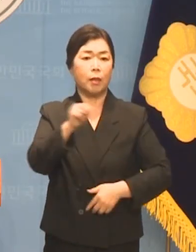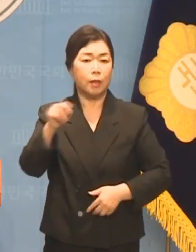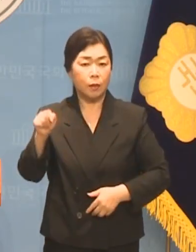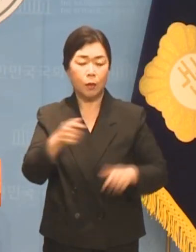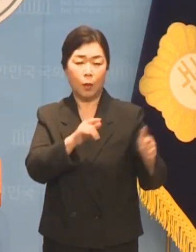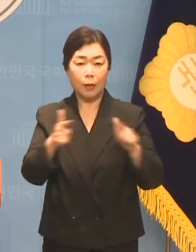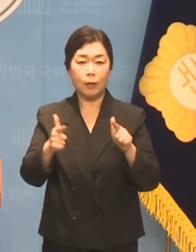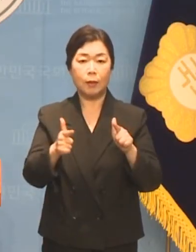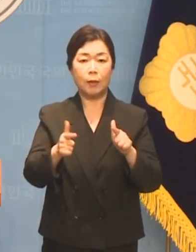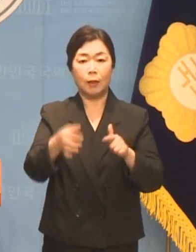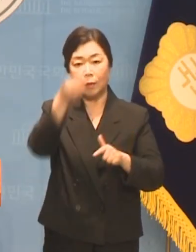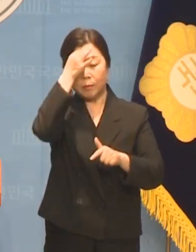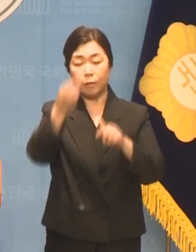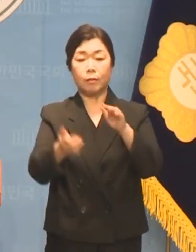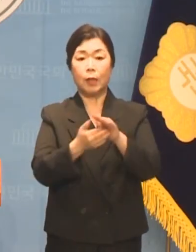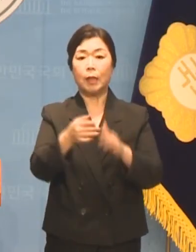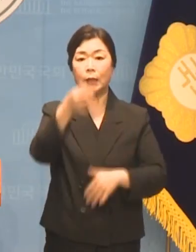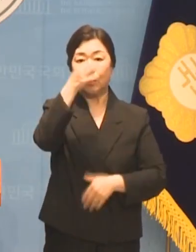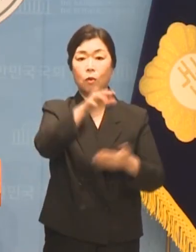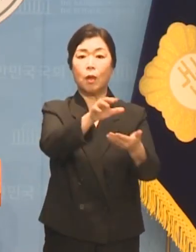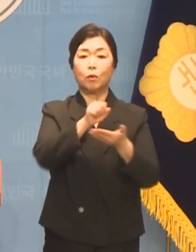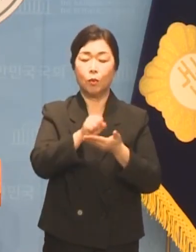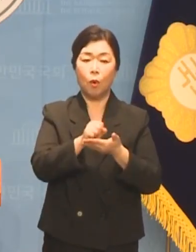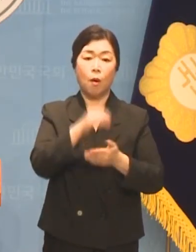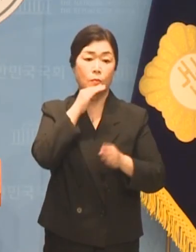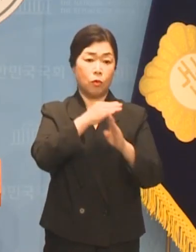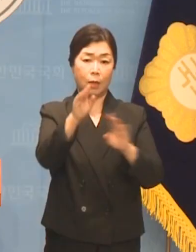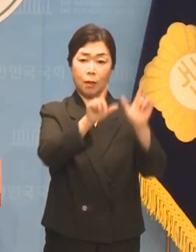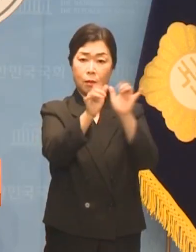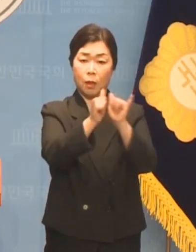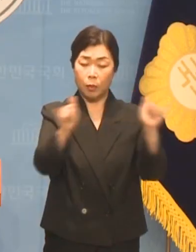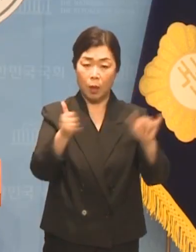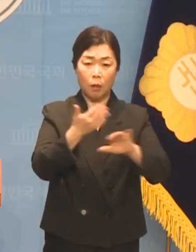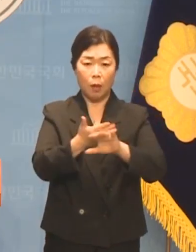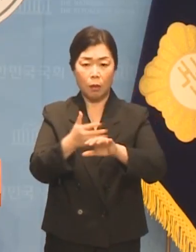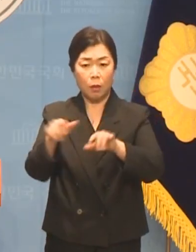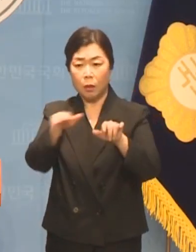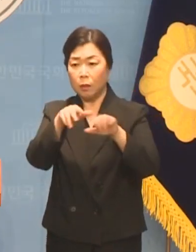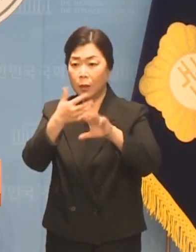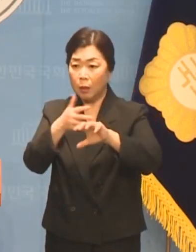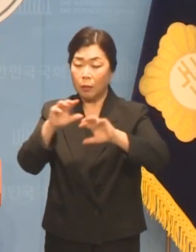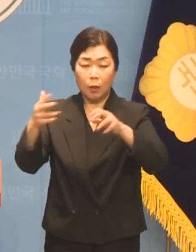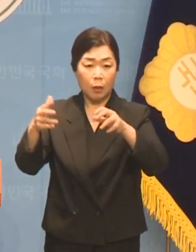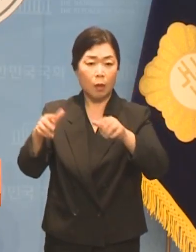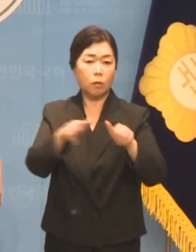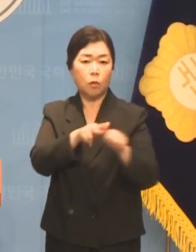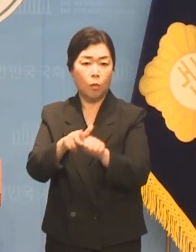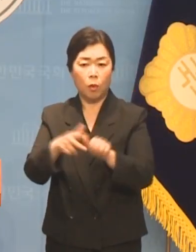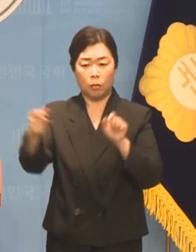모든 첨단 기술을 동원하여 북한 주민들이 외부 세계의 정보에 자유롭게